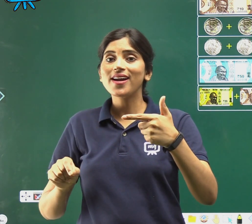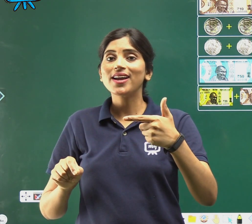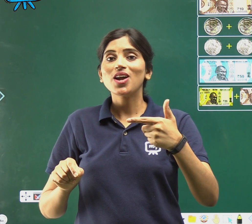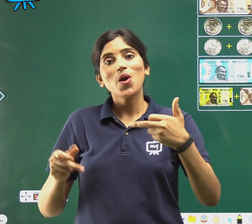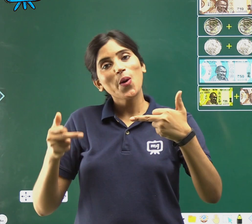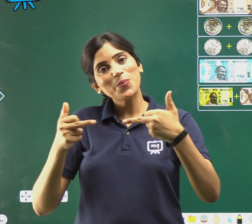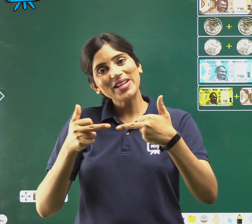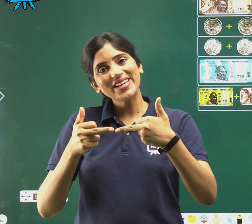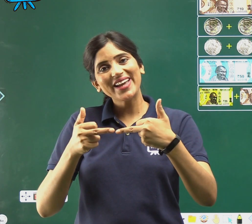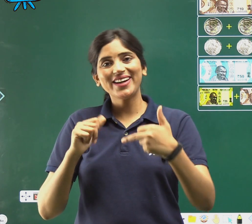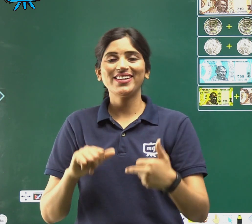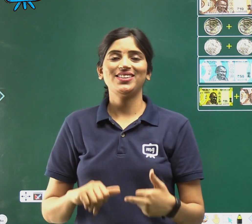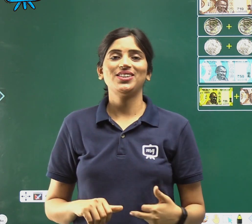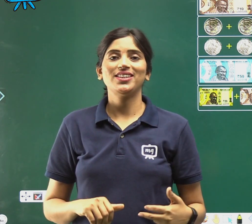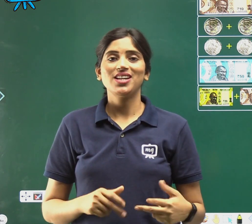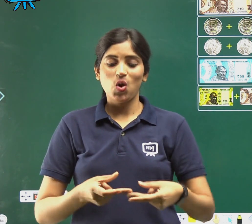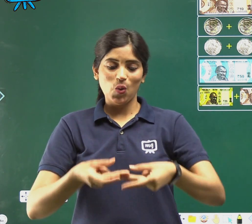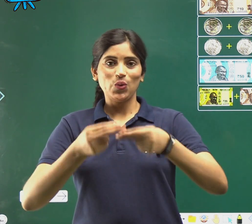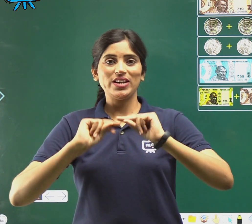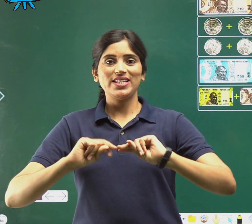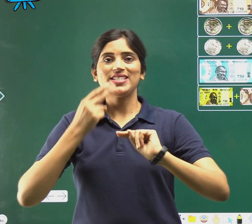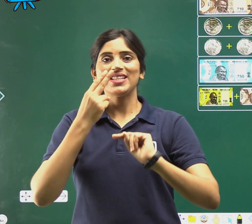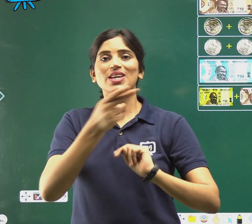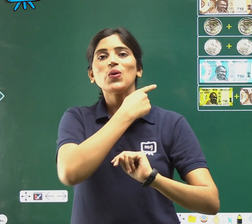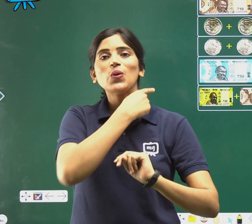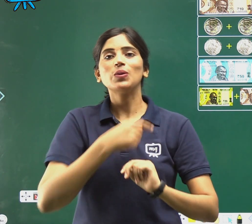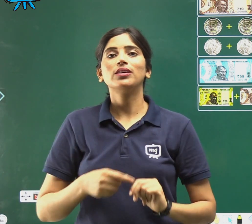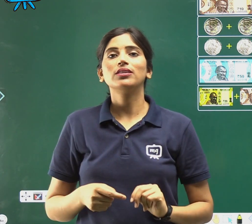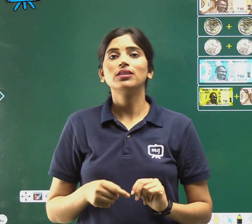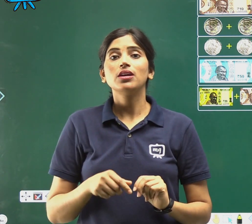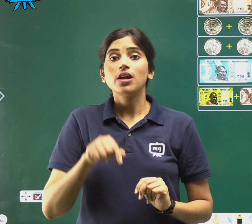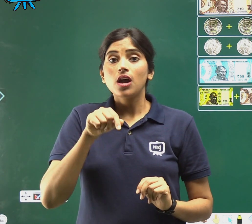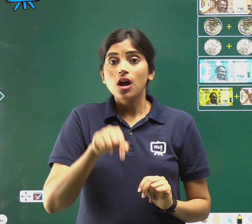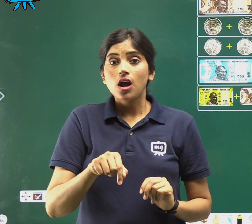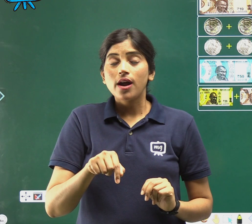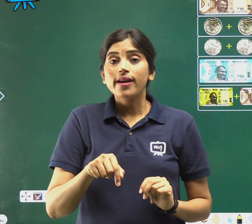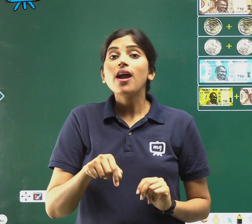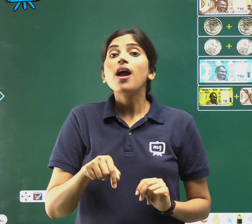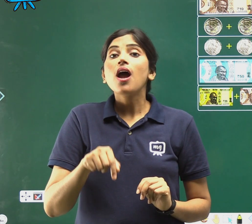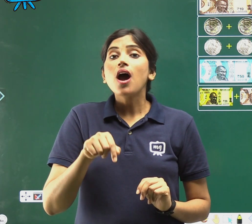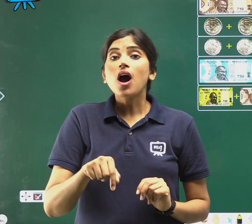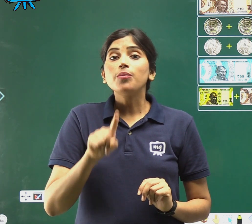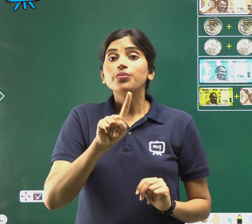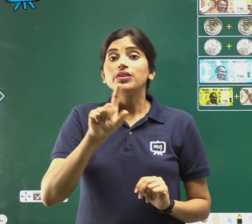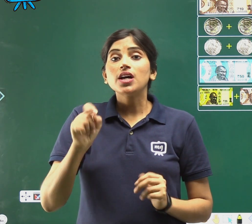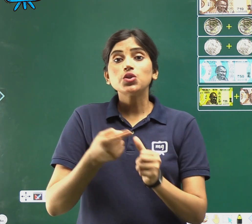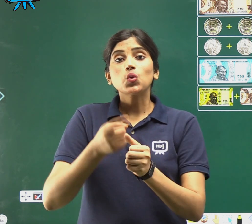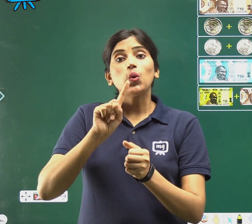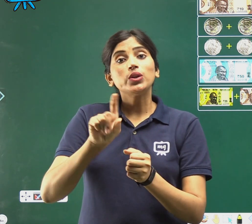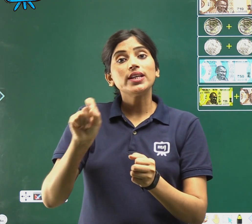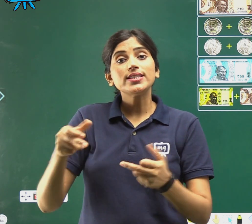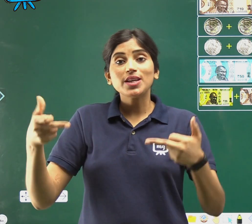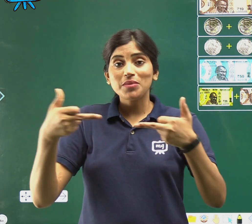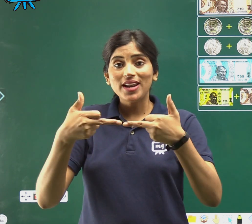मिल गया। नीचे देखो, अब 10 से 10 को मिलाओ,